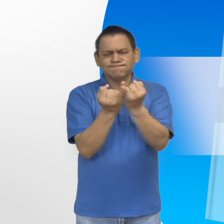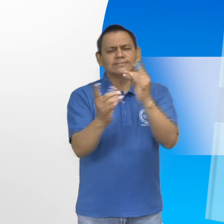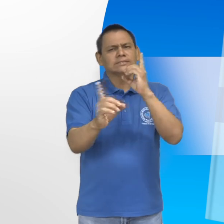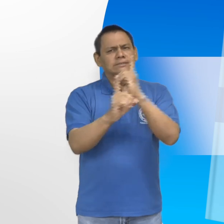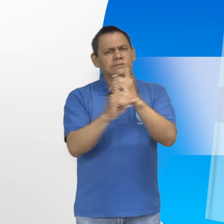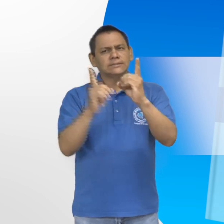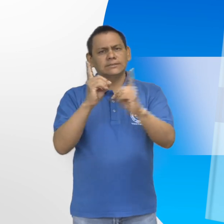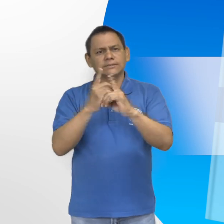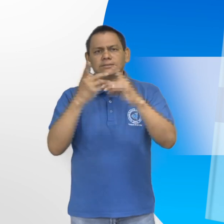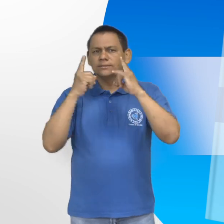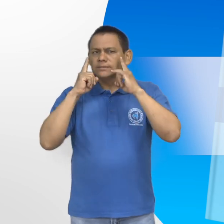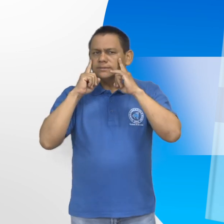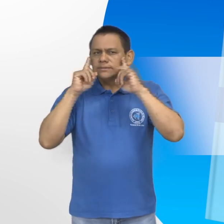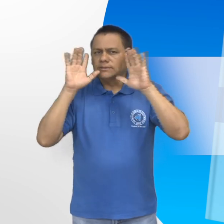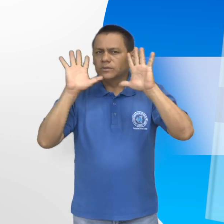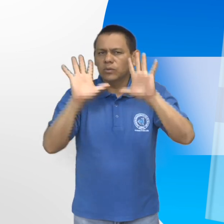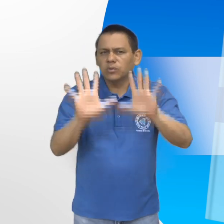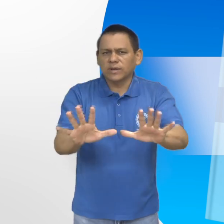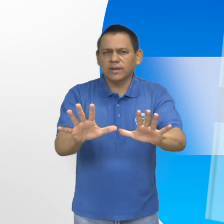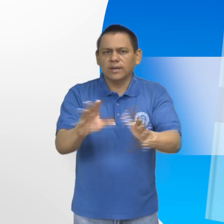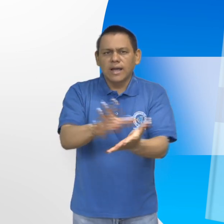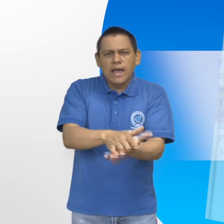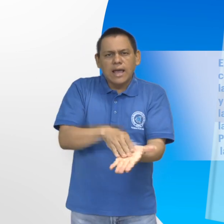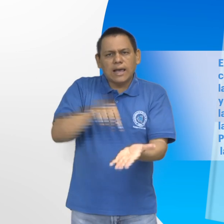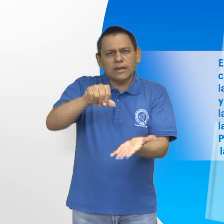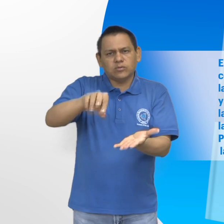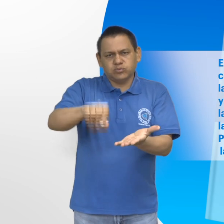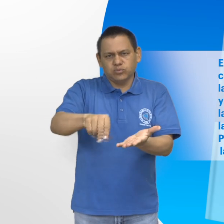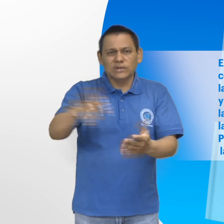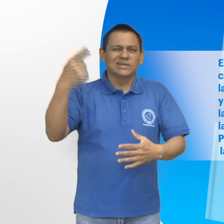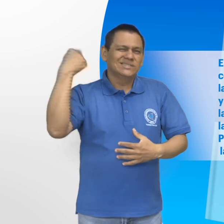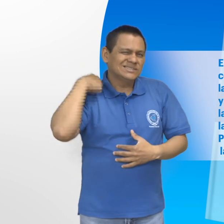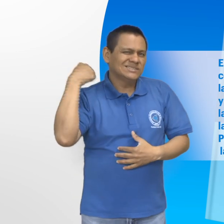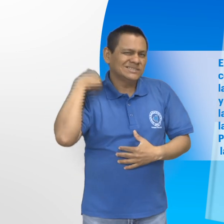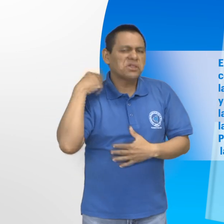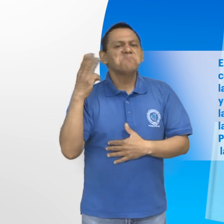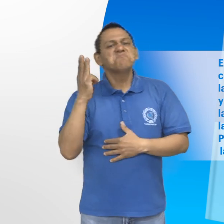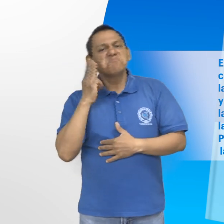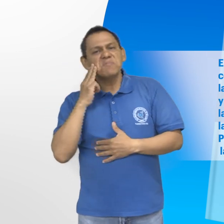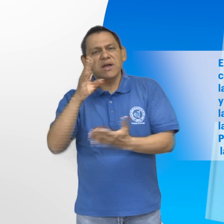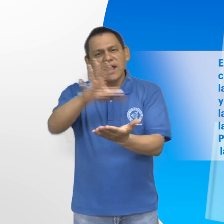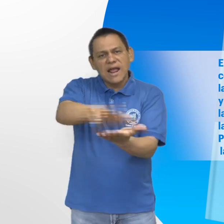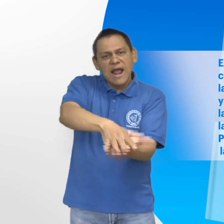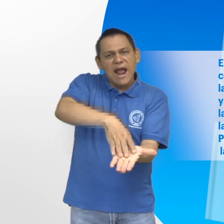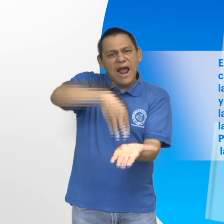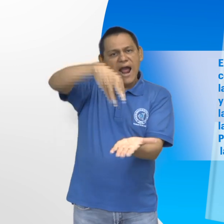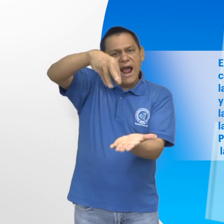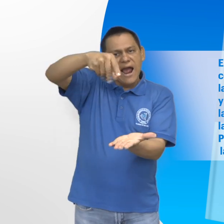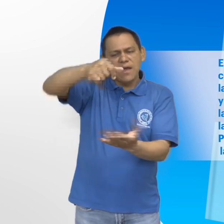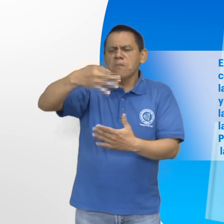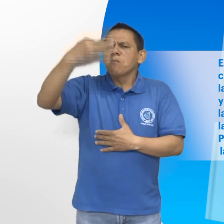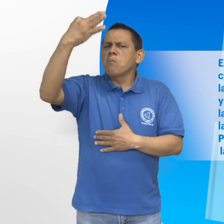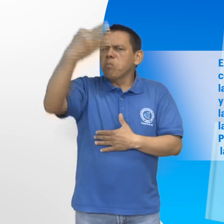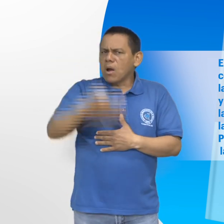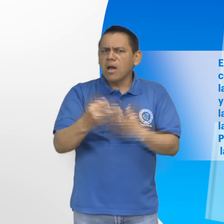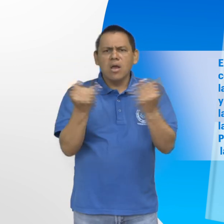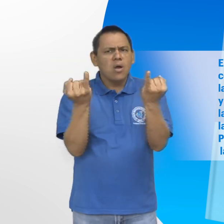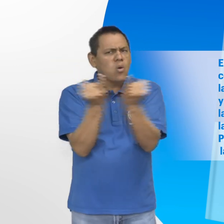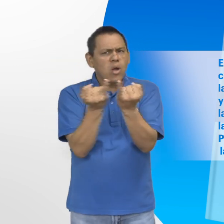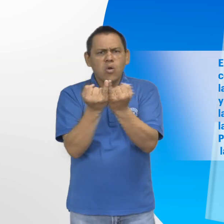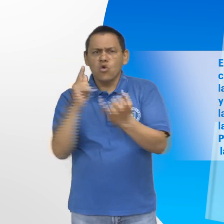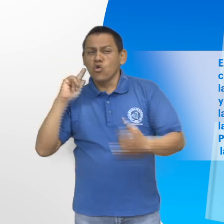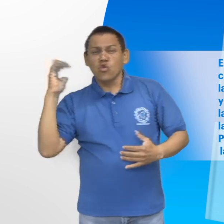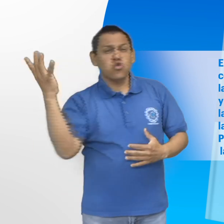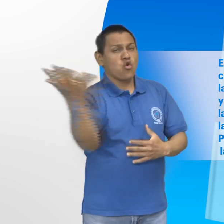su preservación y conservación. El bien común supremo y universal, condición para todos